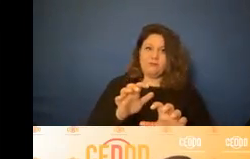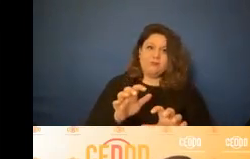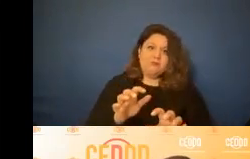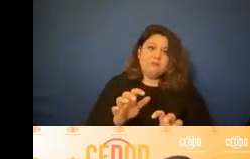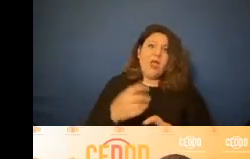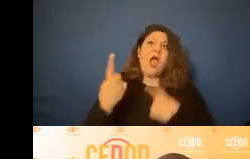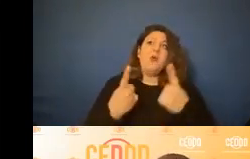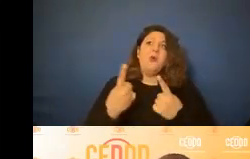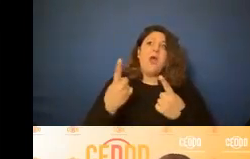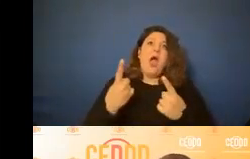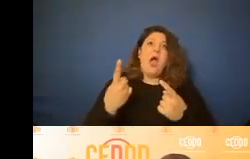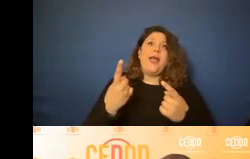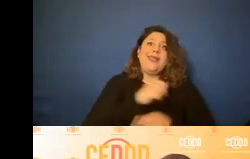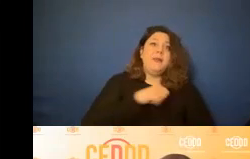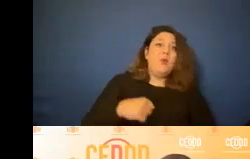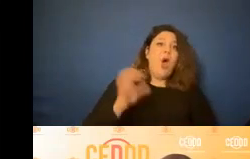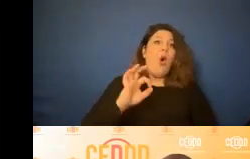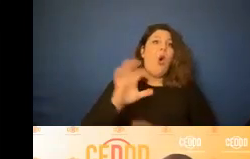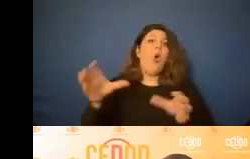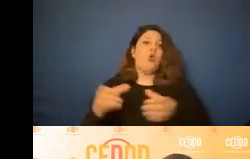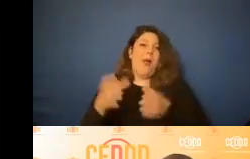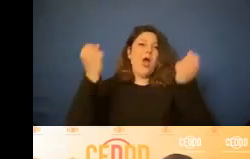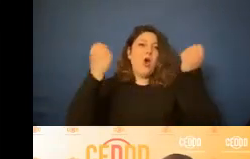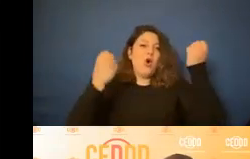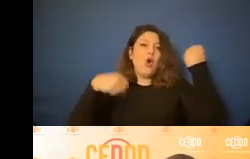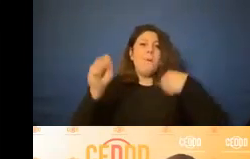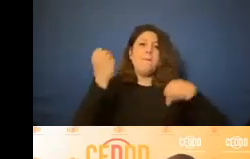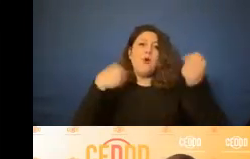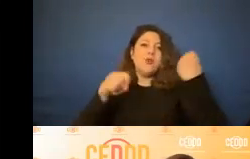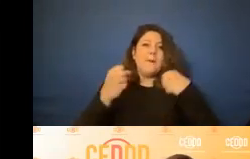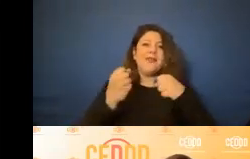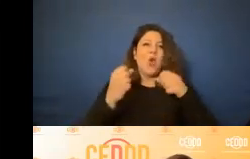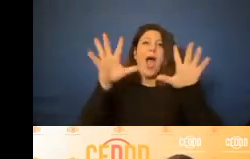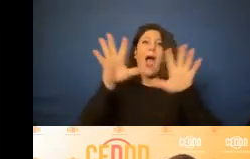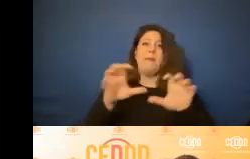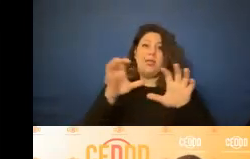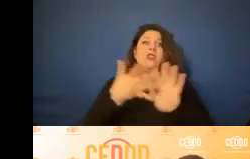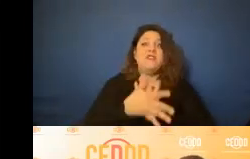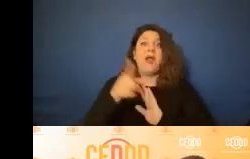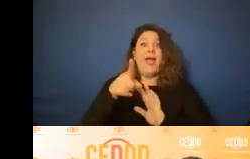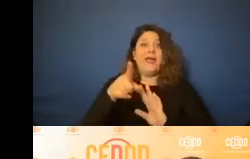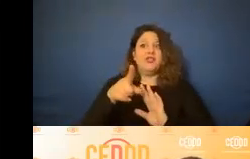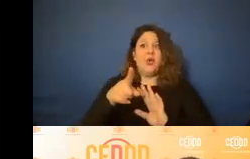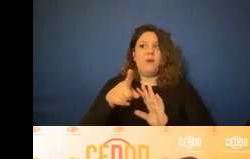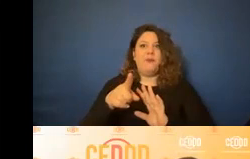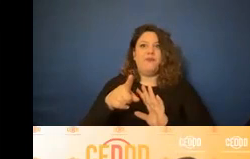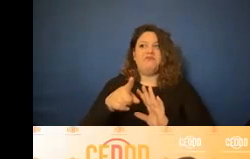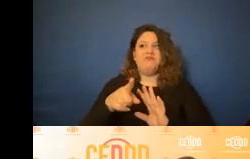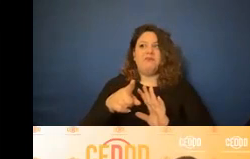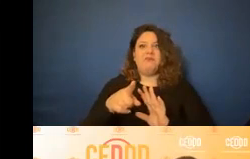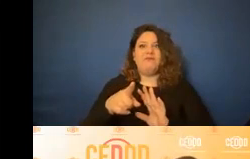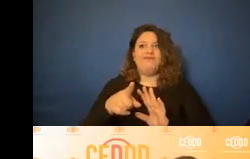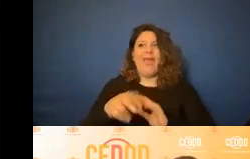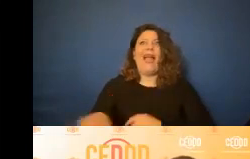grupal, pero son conductas aprendidas que por tanto se pueden desaprender. Bueno, si soy más purista, quizá tenga que decir